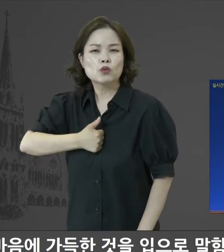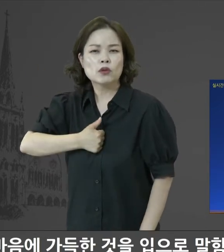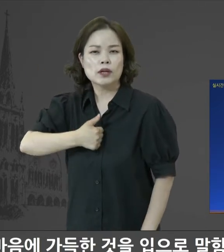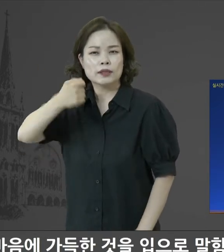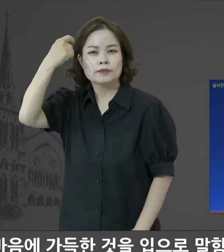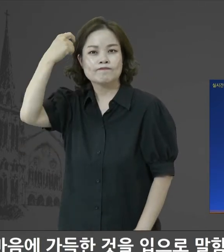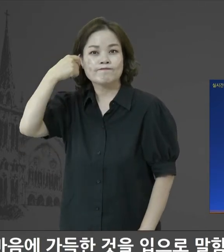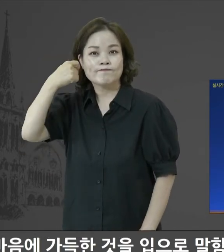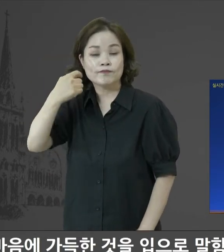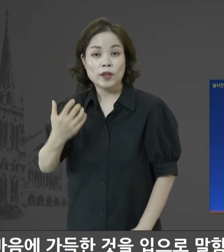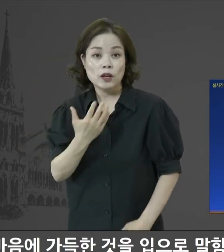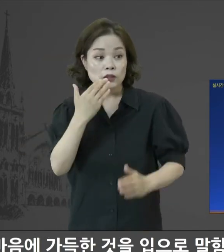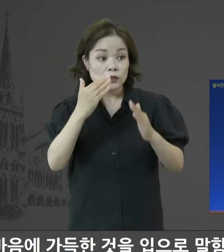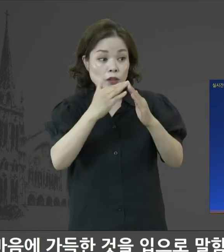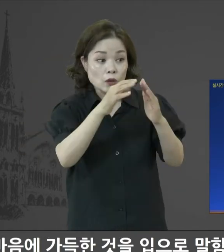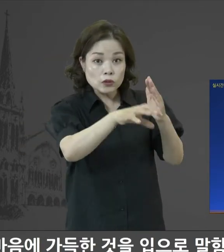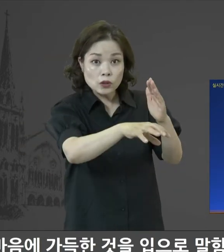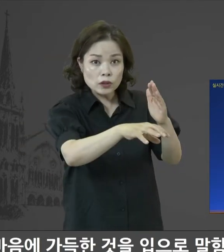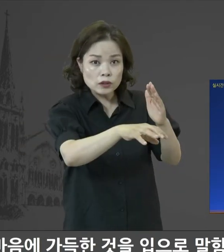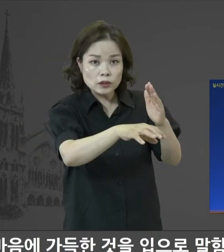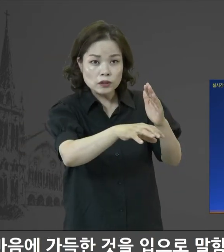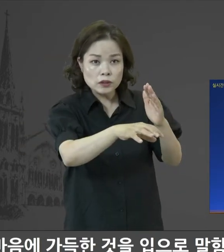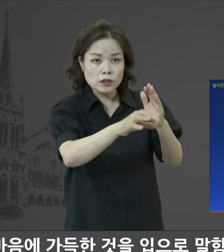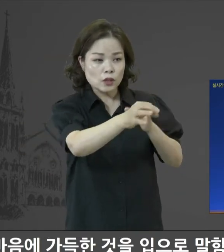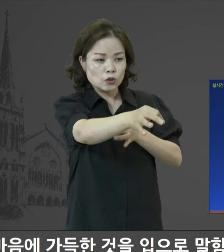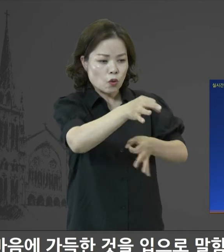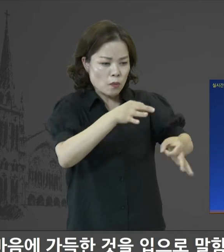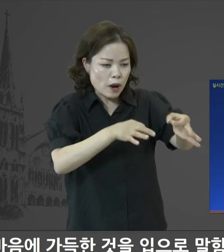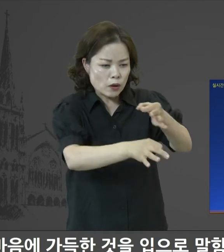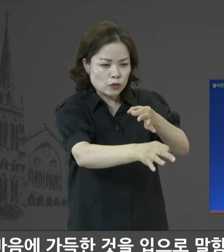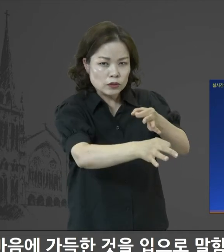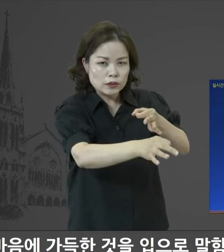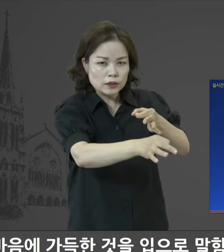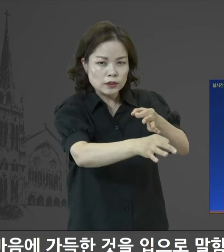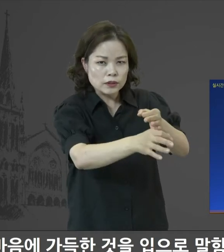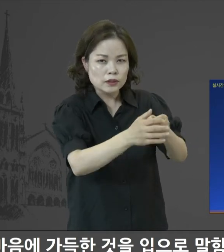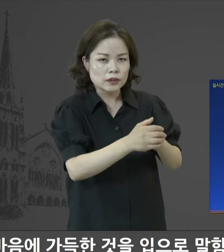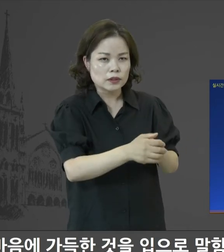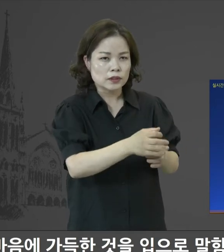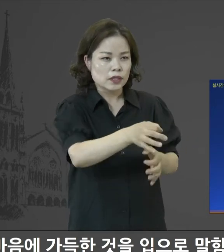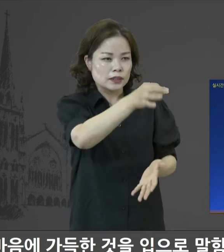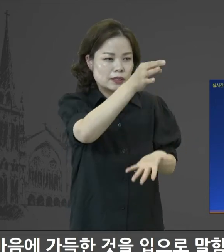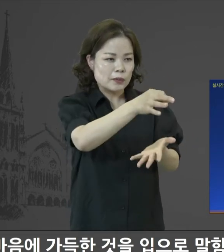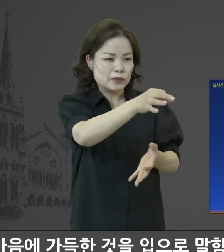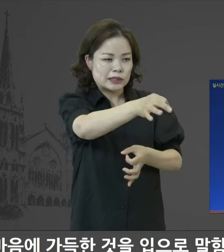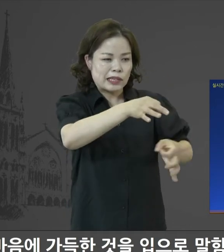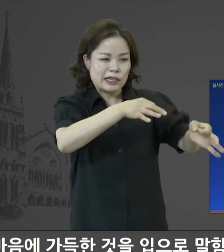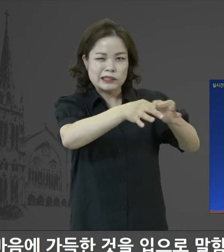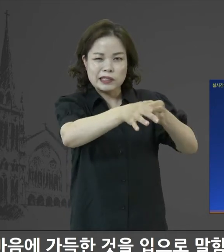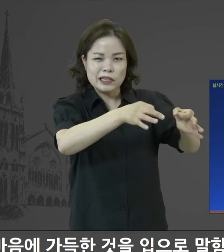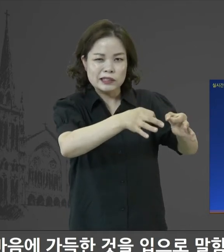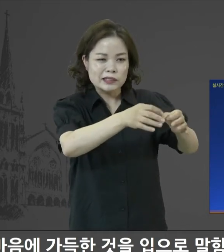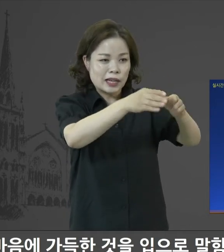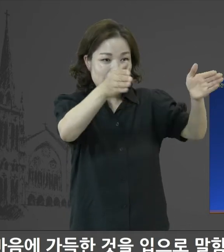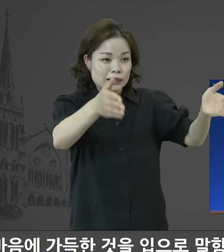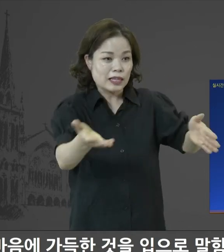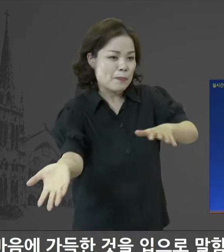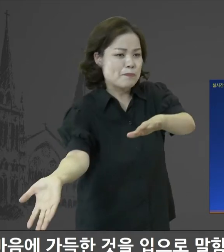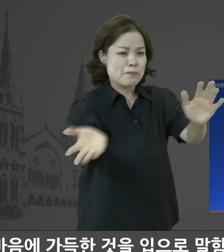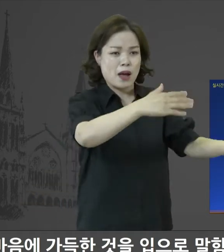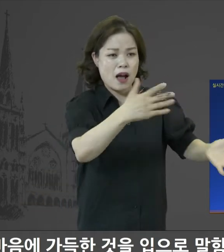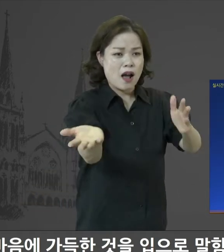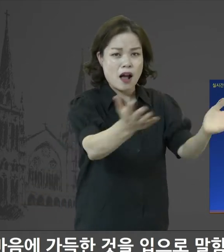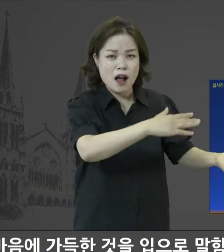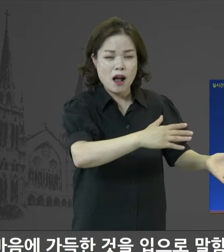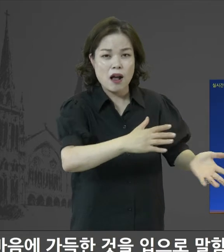있죠. 성전에서 돈을 바꾸는 자들, 재물을 비싼 값에 파는 자들, 그 상을 엎으면서